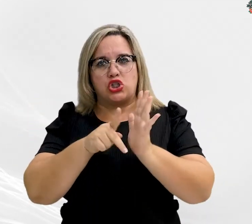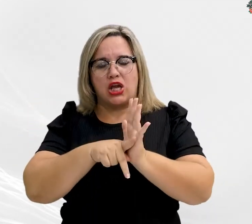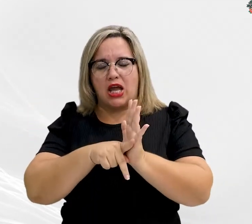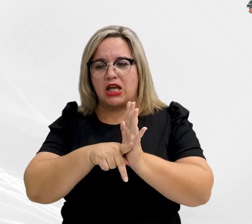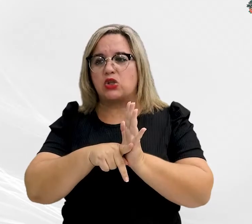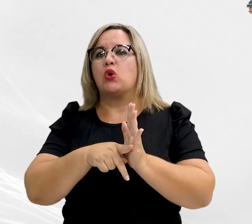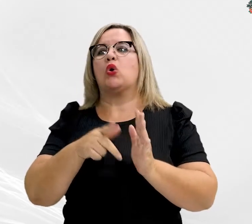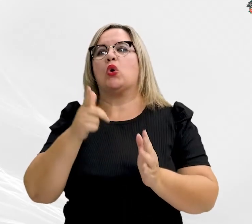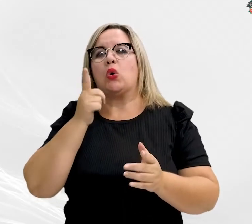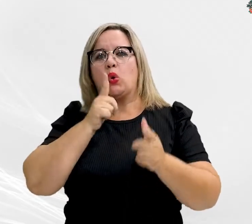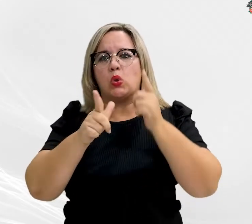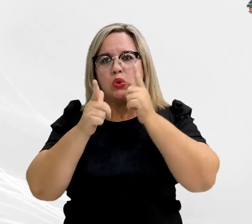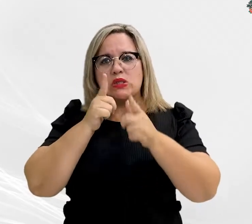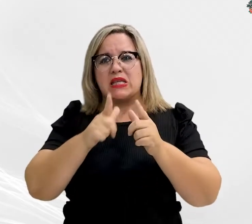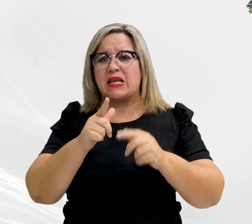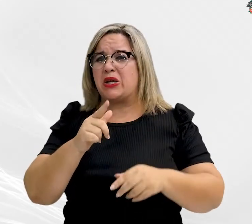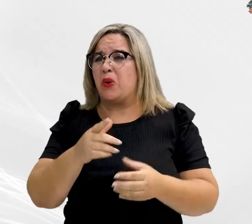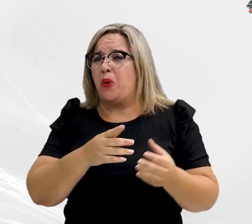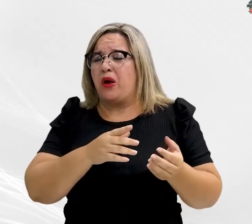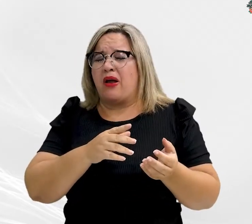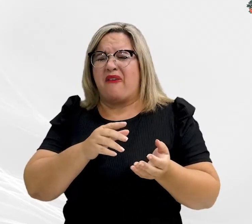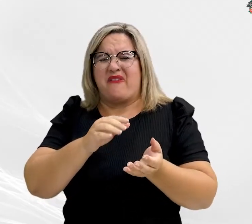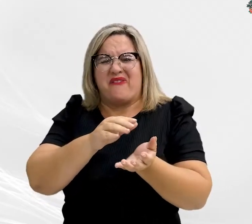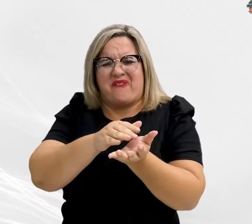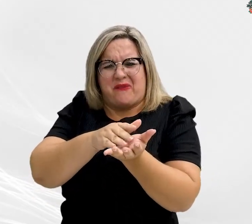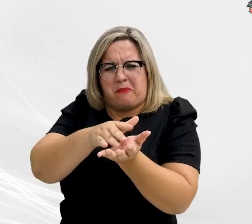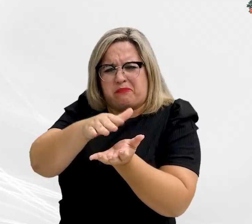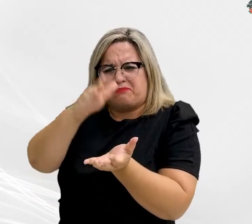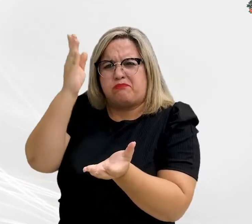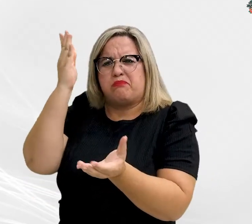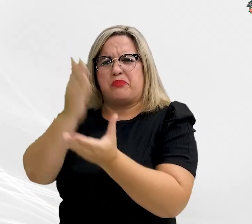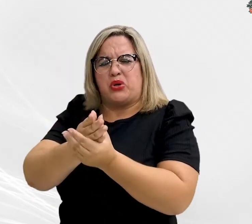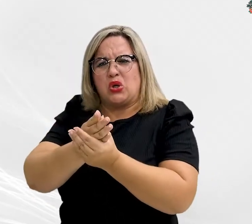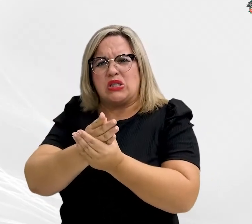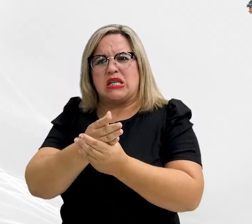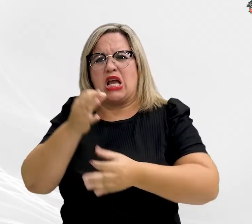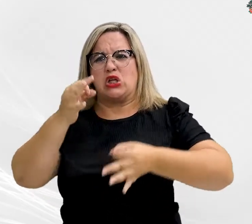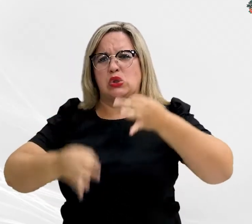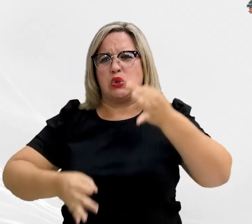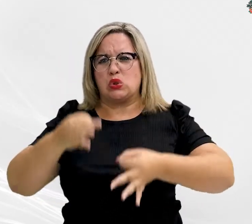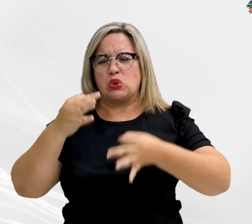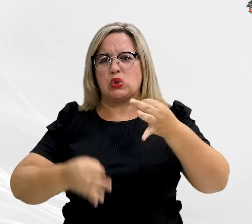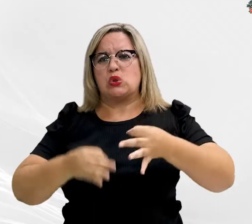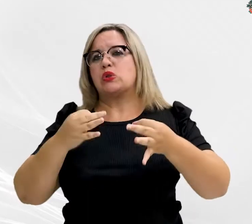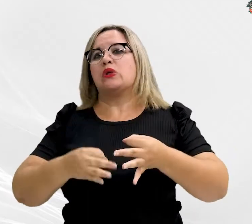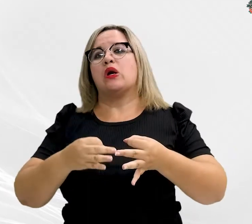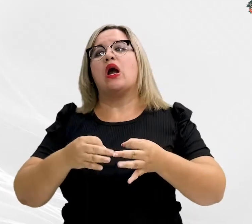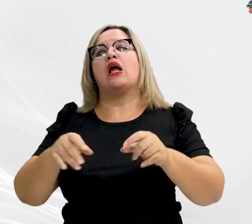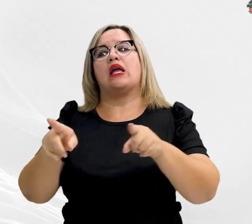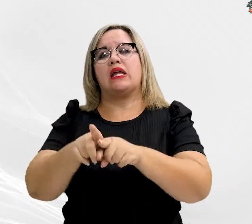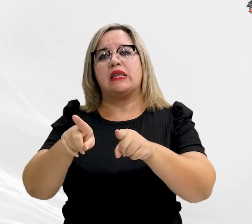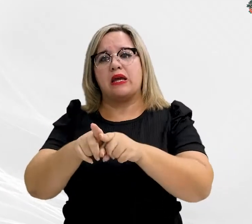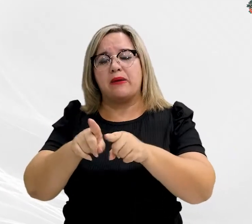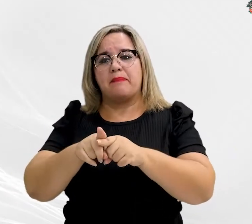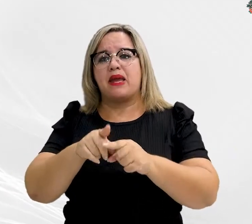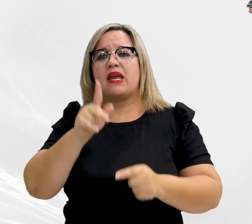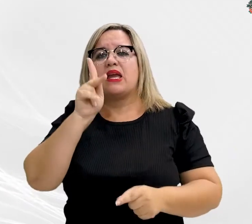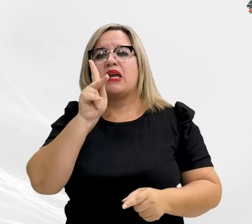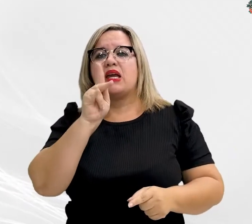9436 minutos jurídicas correspondendo a 1923 kits enviados aos